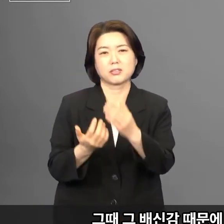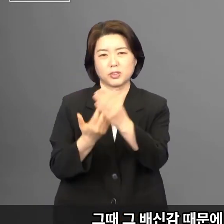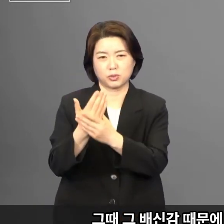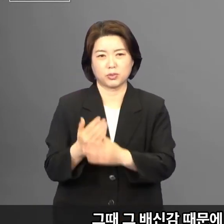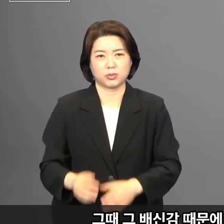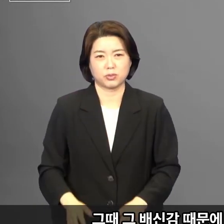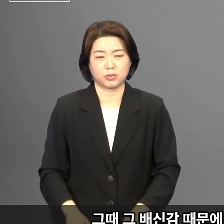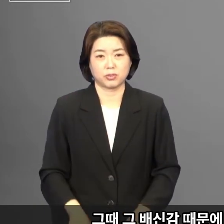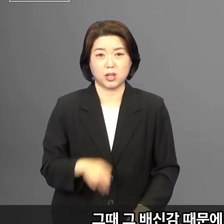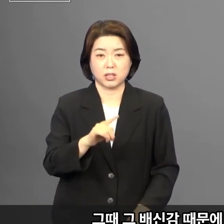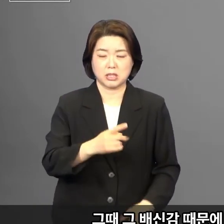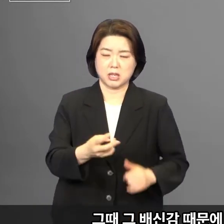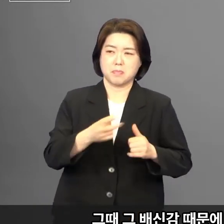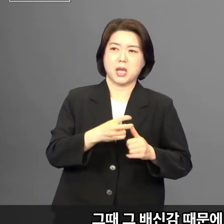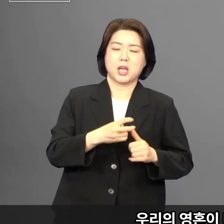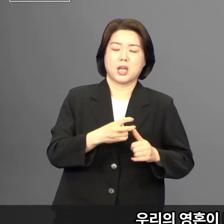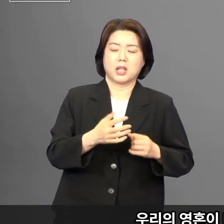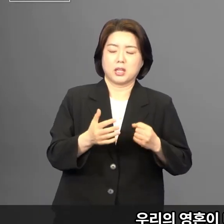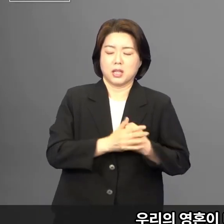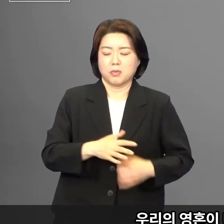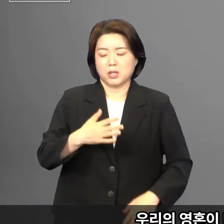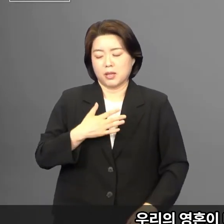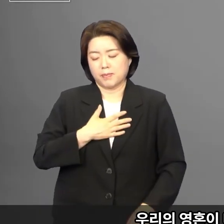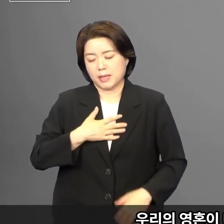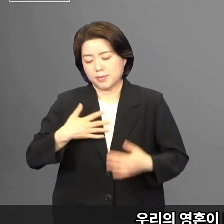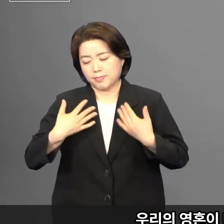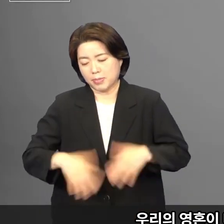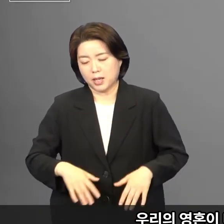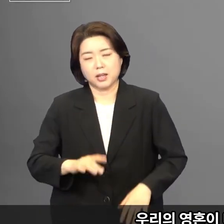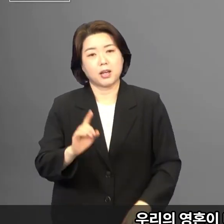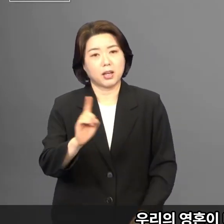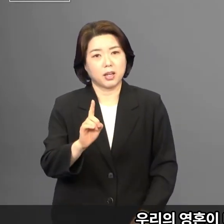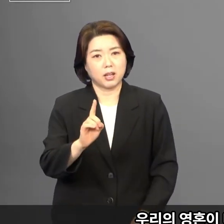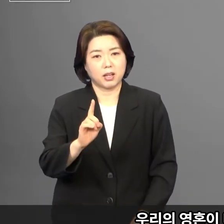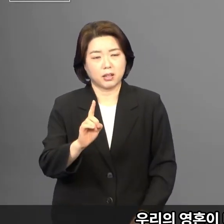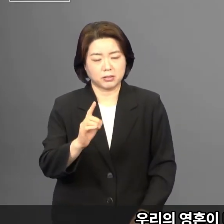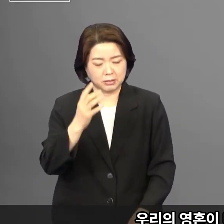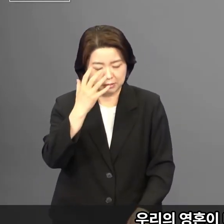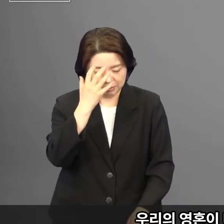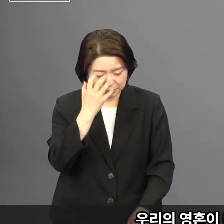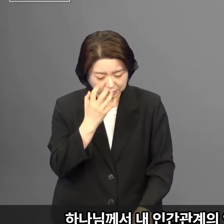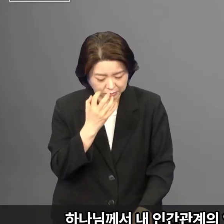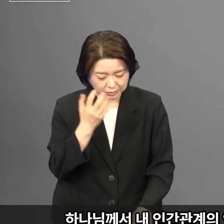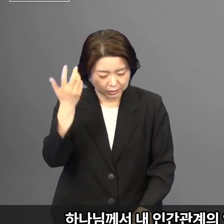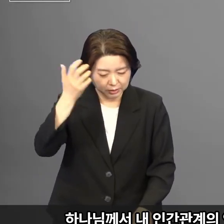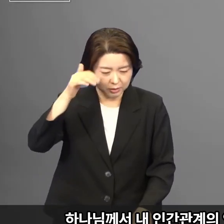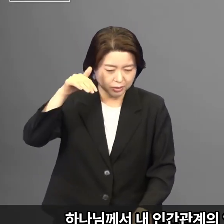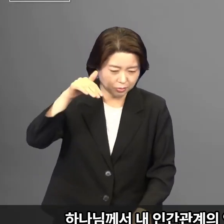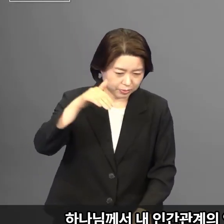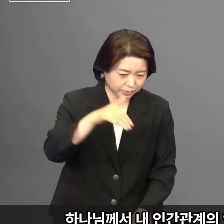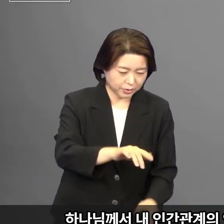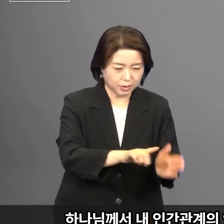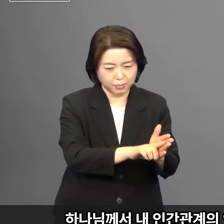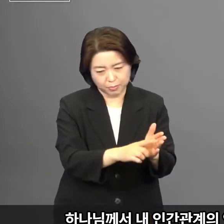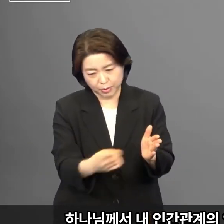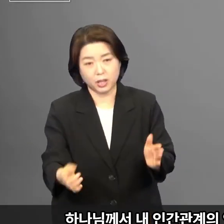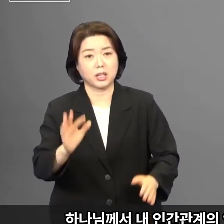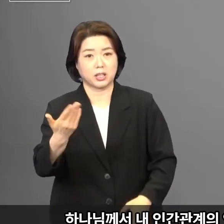때문에 몸서리치기보다 그렇게 되면 우리의 영혼이 더욱더 피폐해집니다. 아, 하나님께서